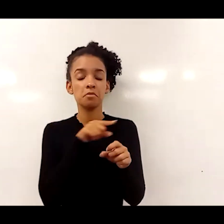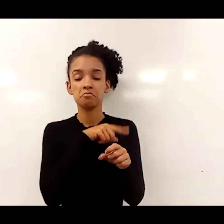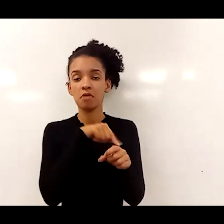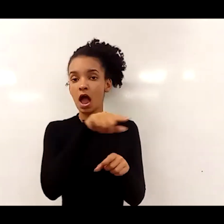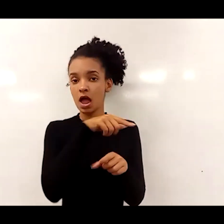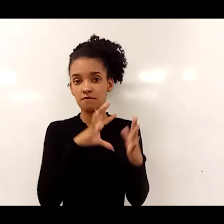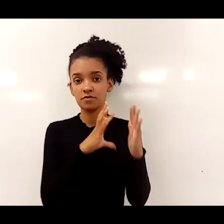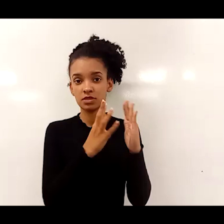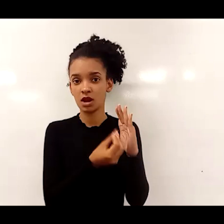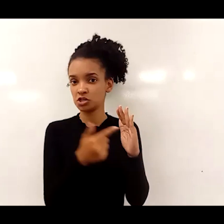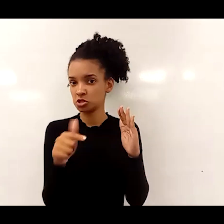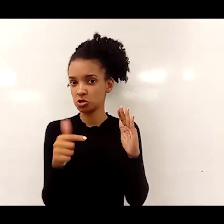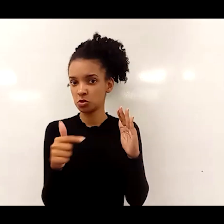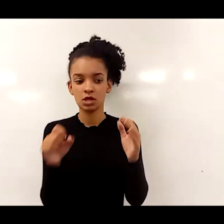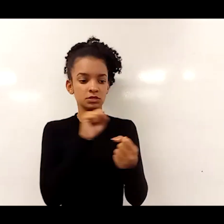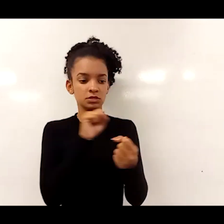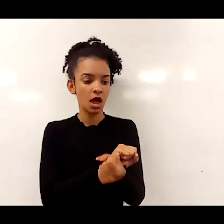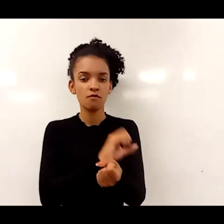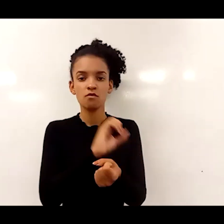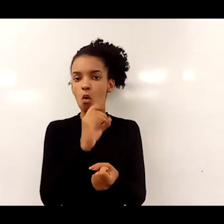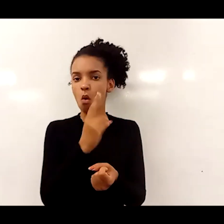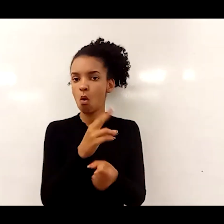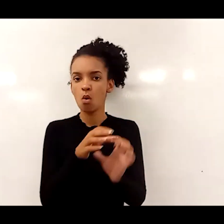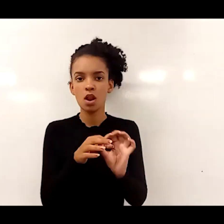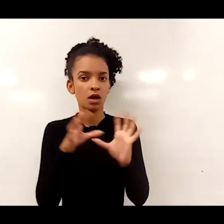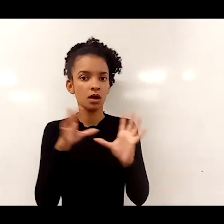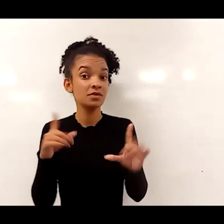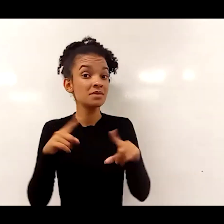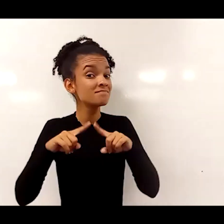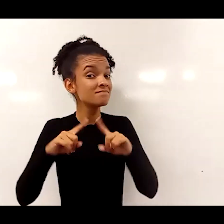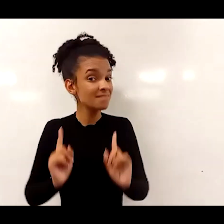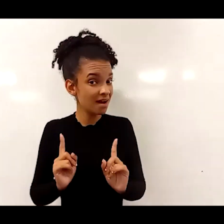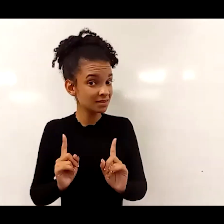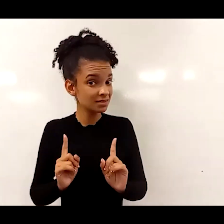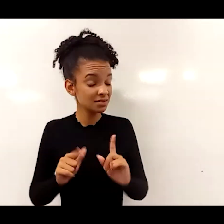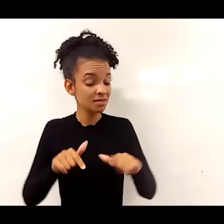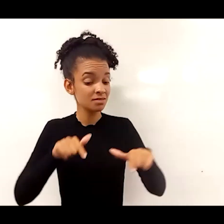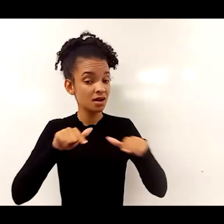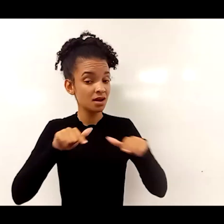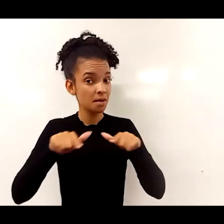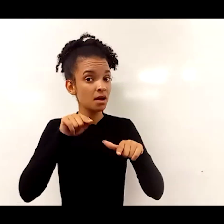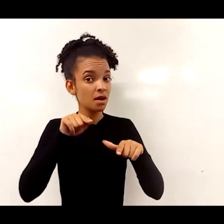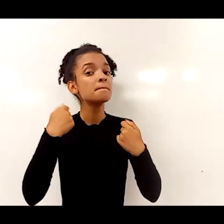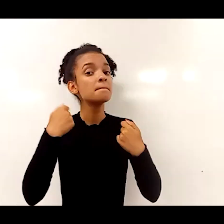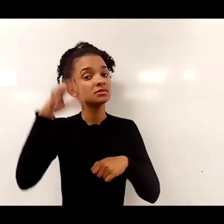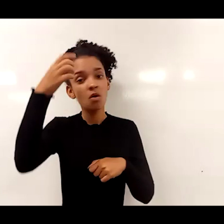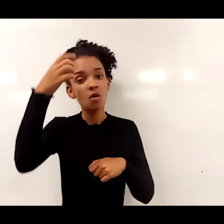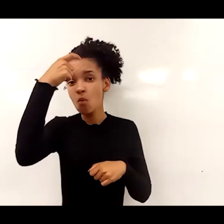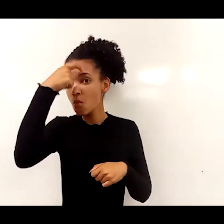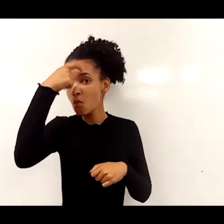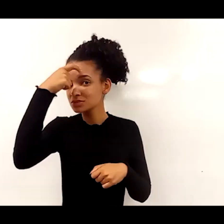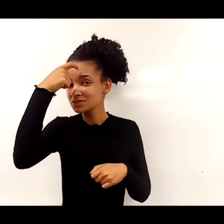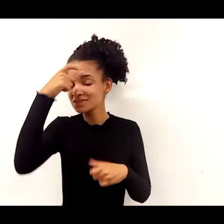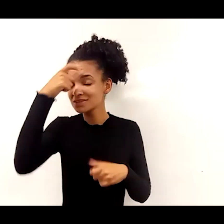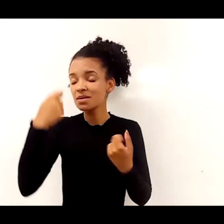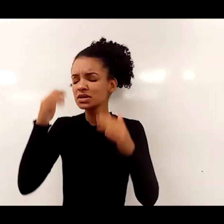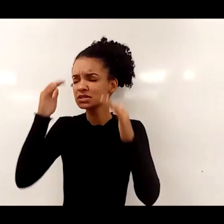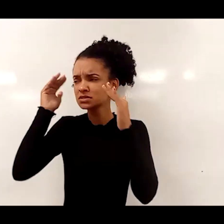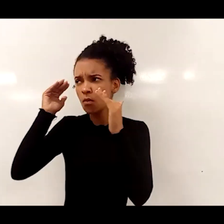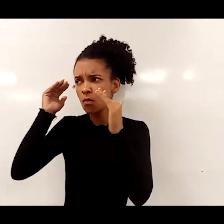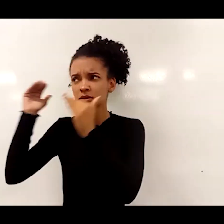irmão, no trabalho, eles devem ter a consciência de que devem obedecer aos seus